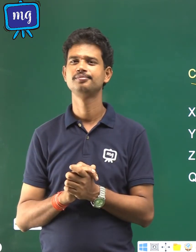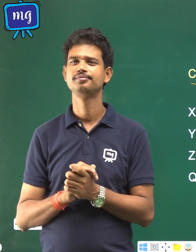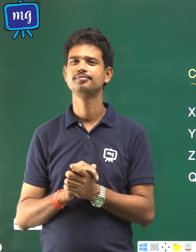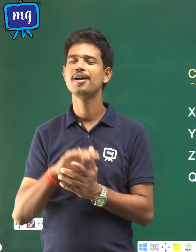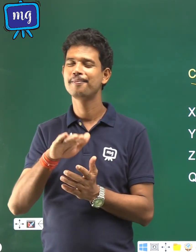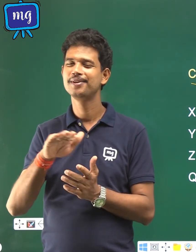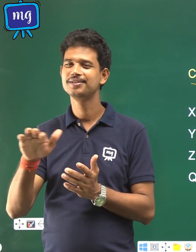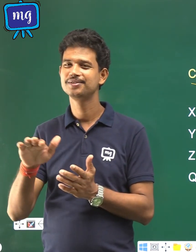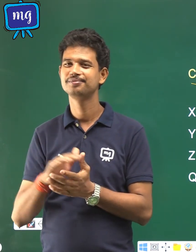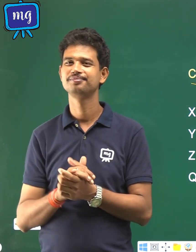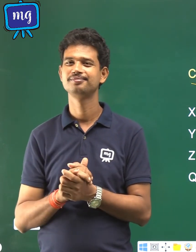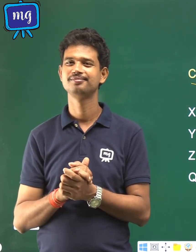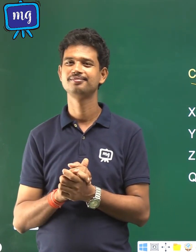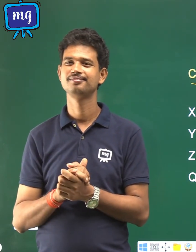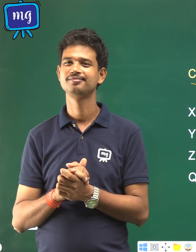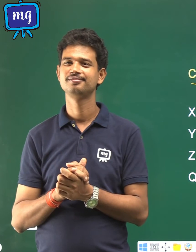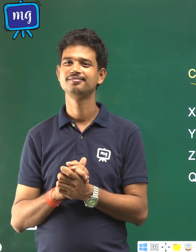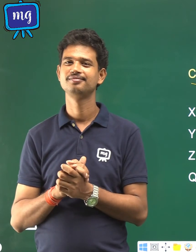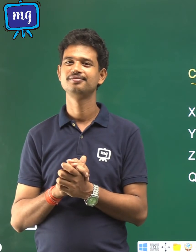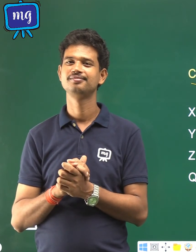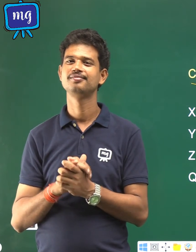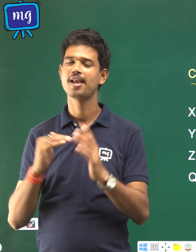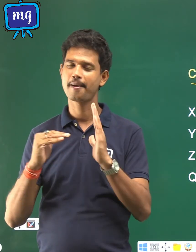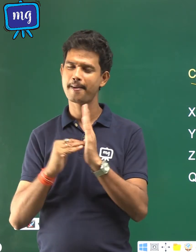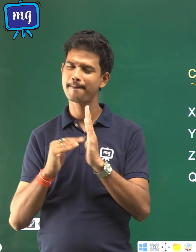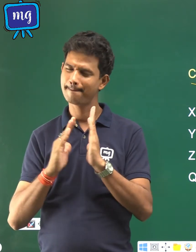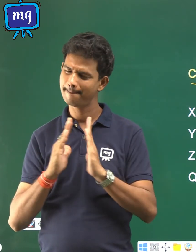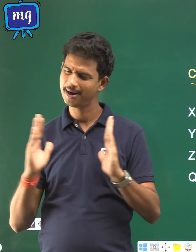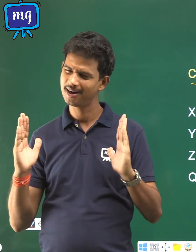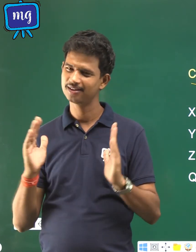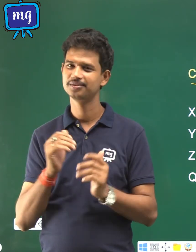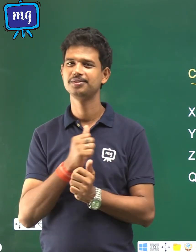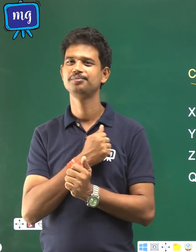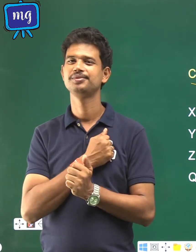तो बच्चों, कैपिटल Z को हमें